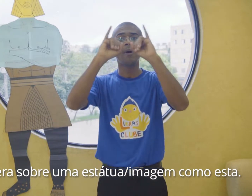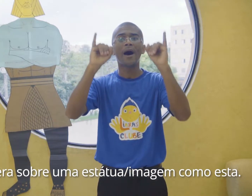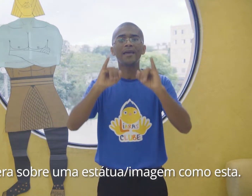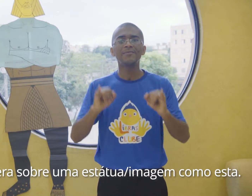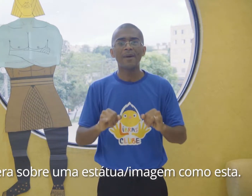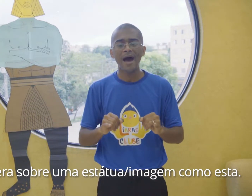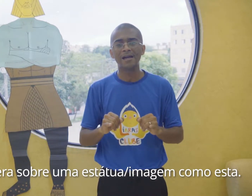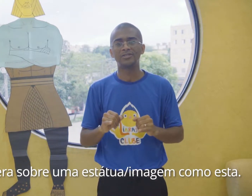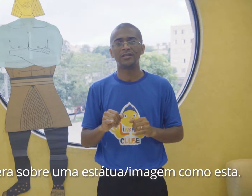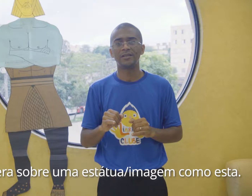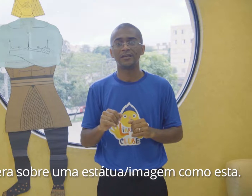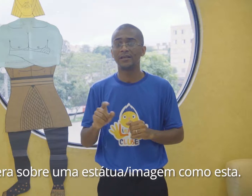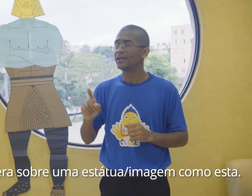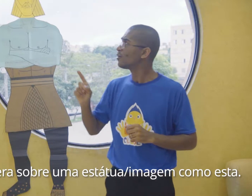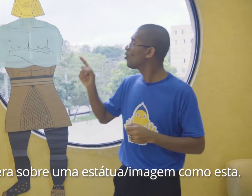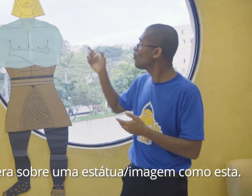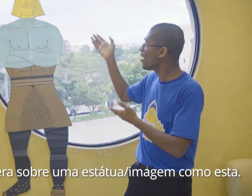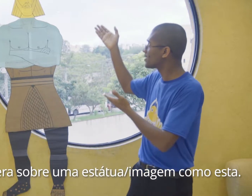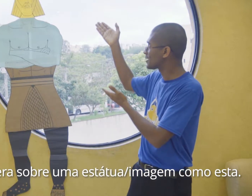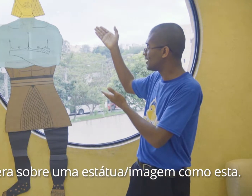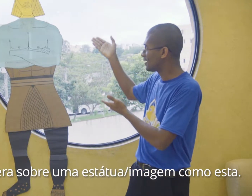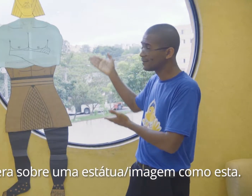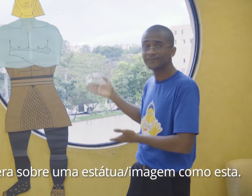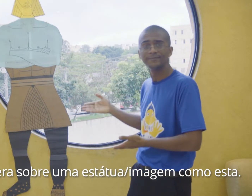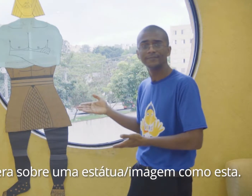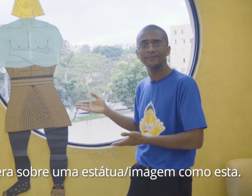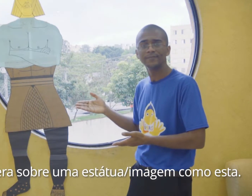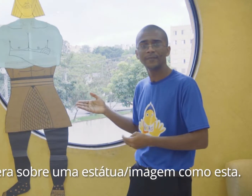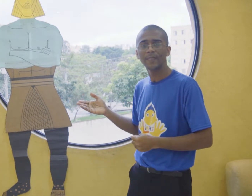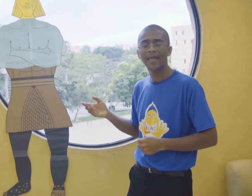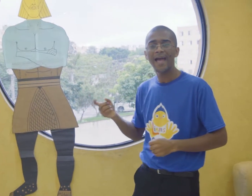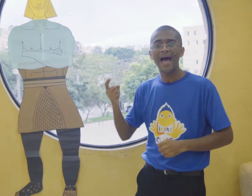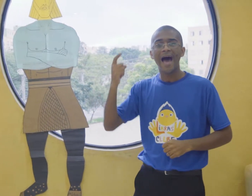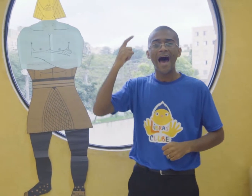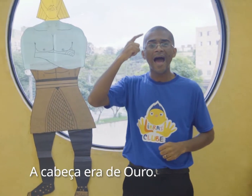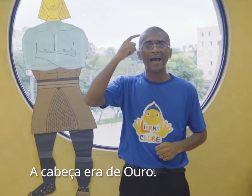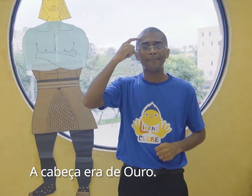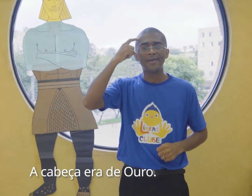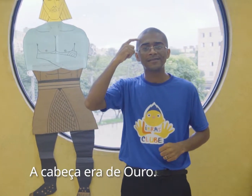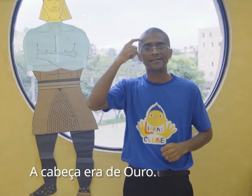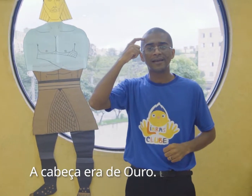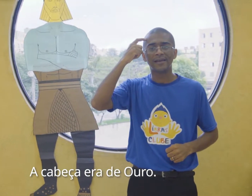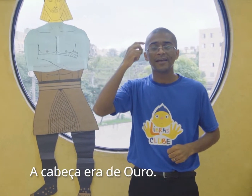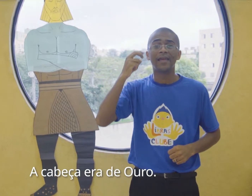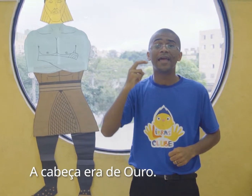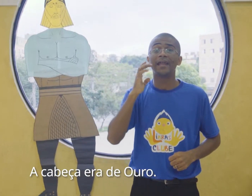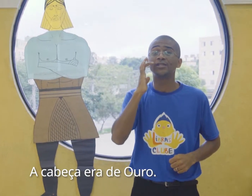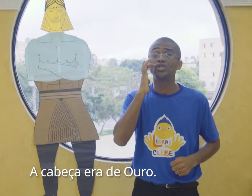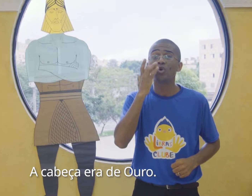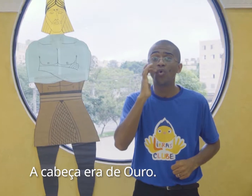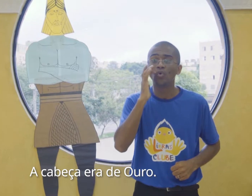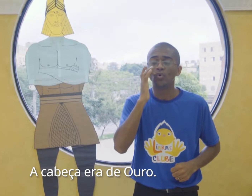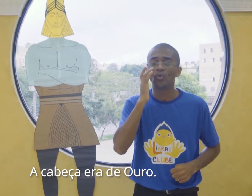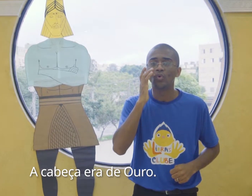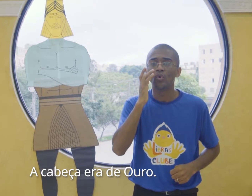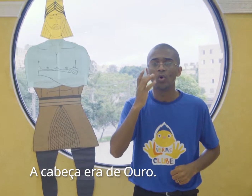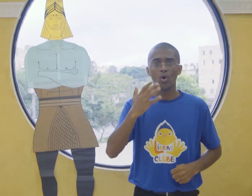uma imagem, como essa aqui. A cabeça era de ouro,